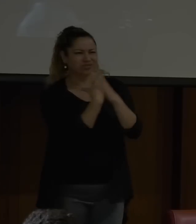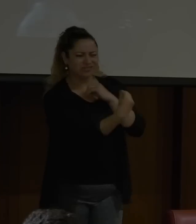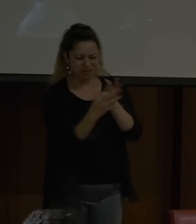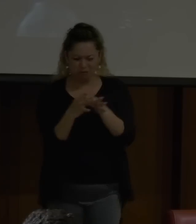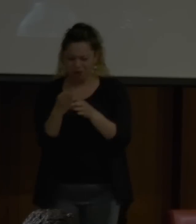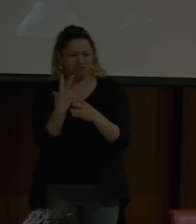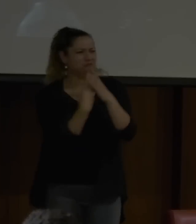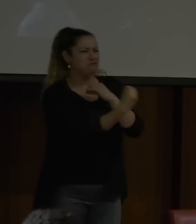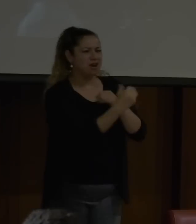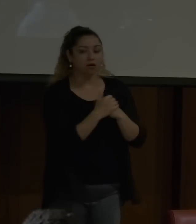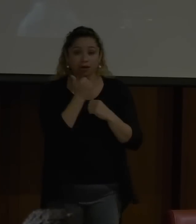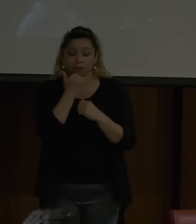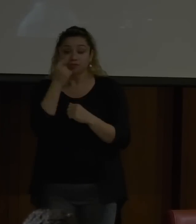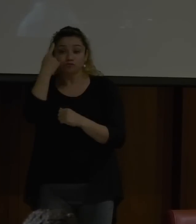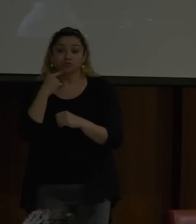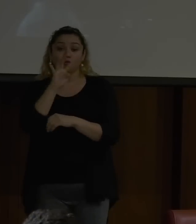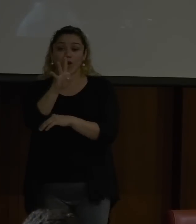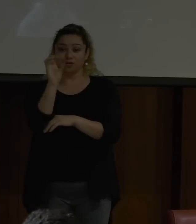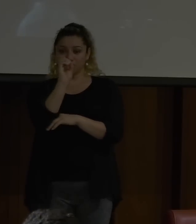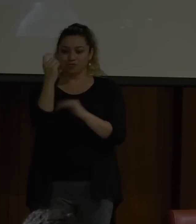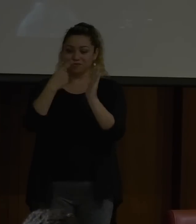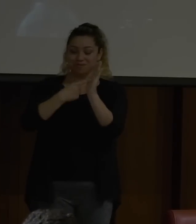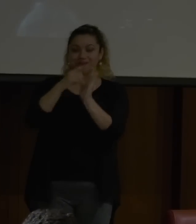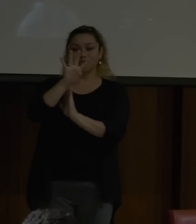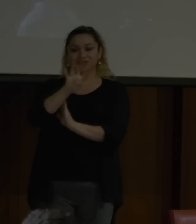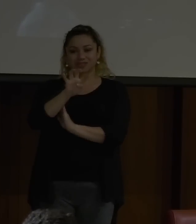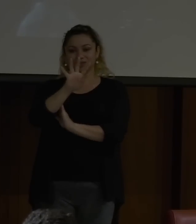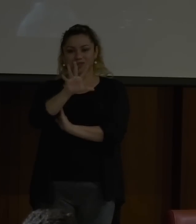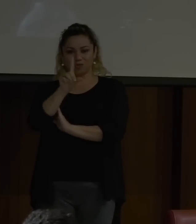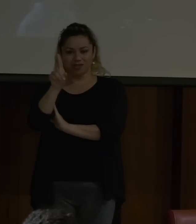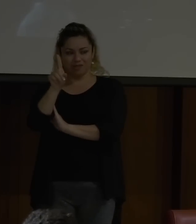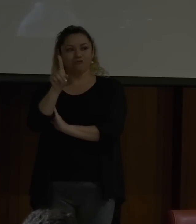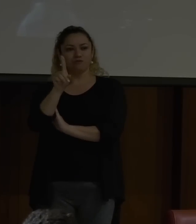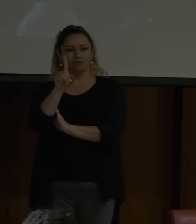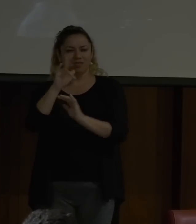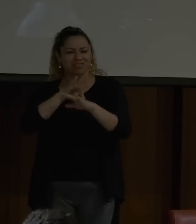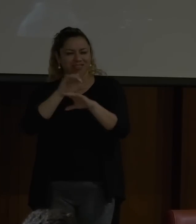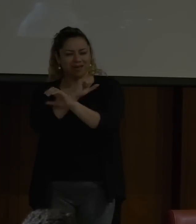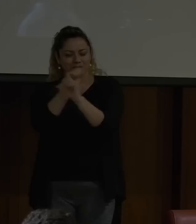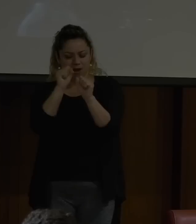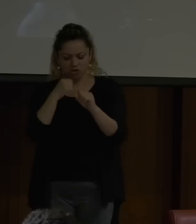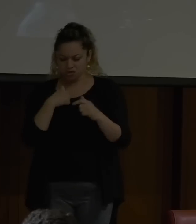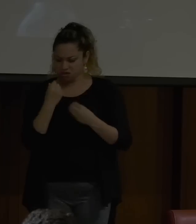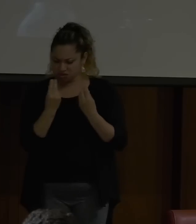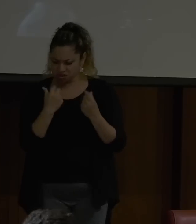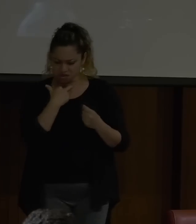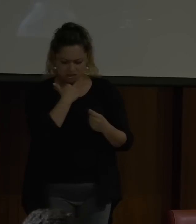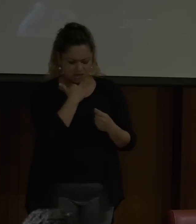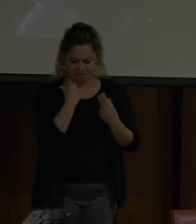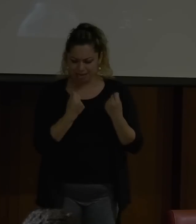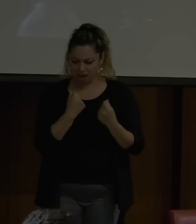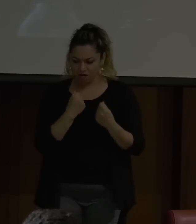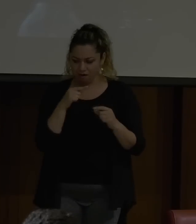del 4 de octubre de 1951, finalmente entendió que la música era la única manera que tenía a la mano para hacerse al dinero